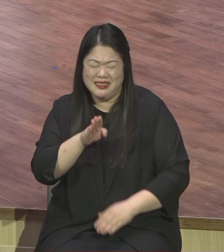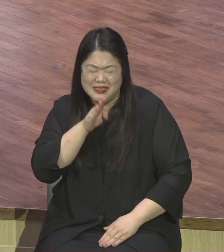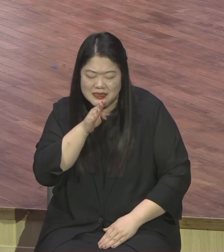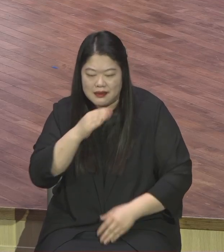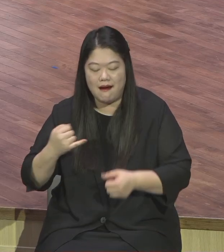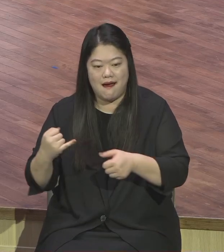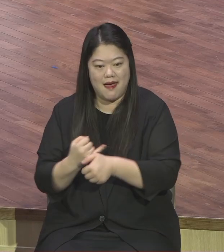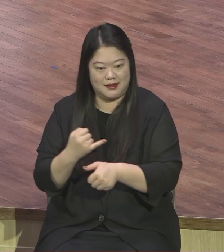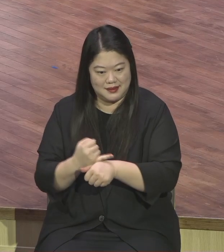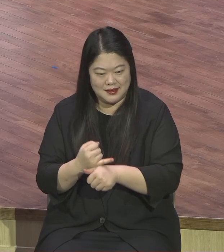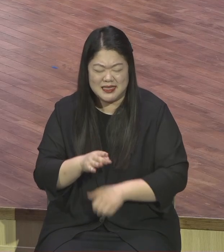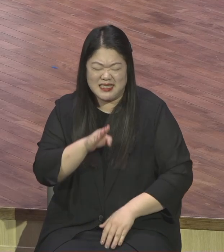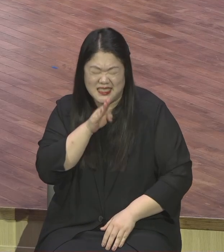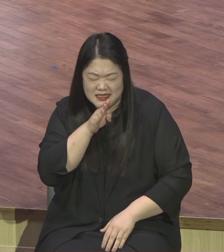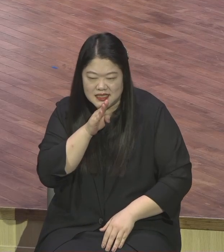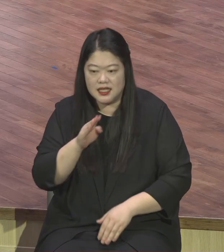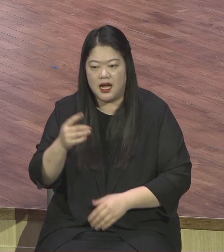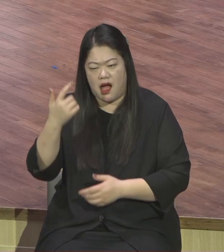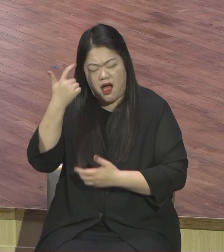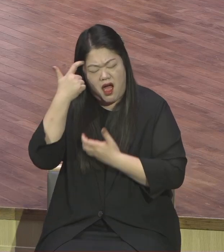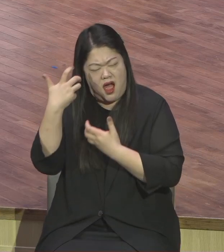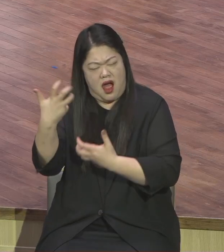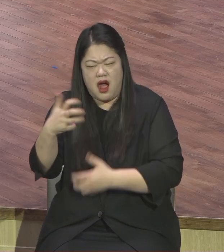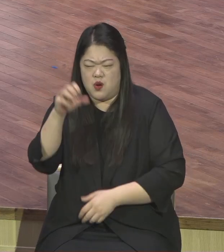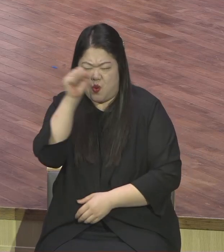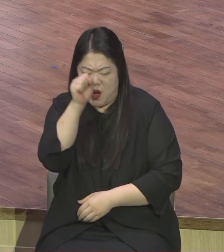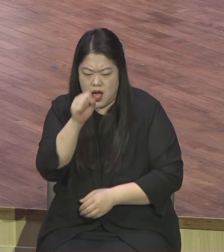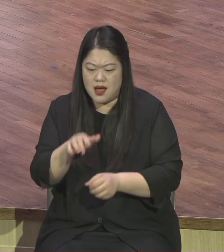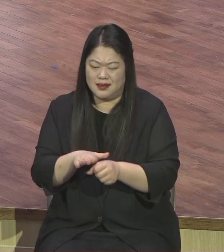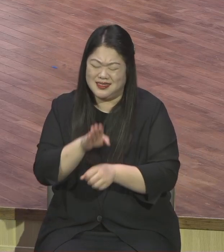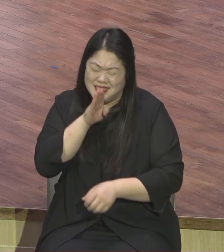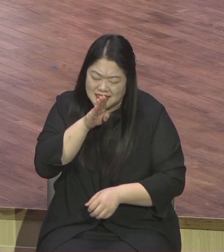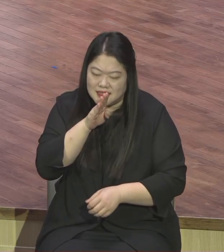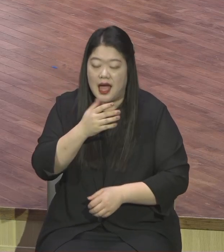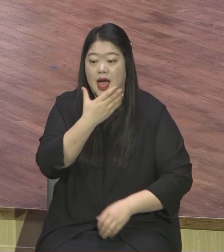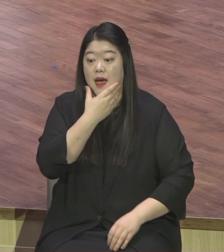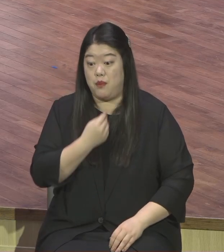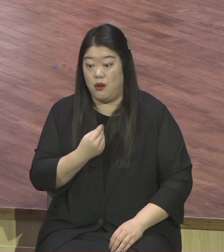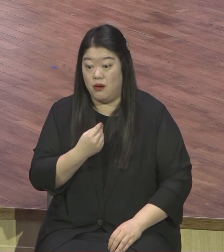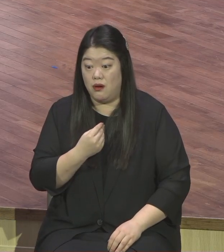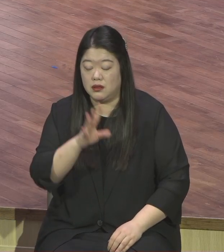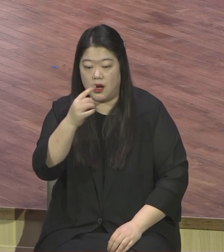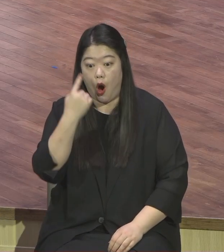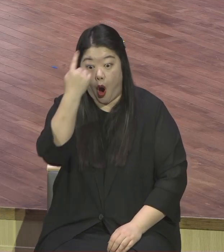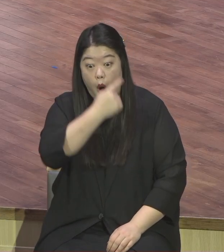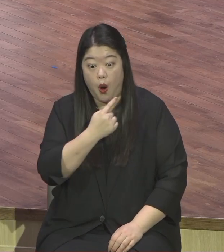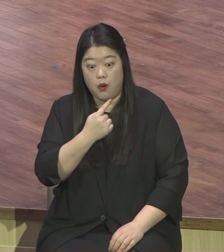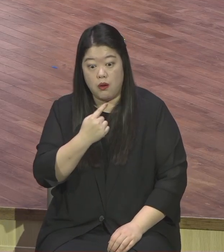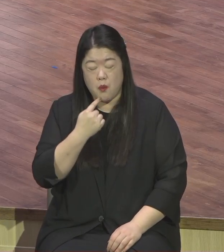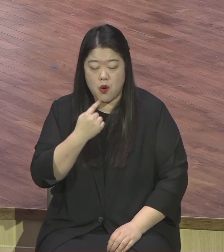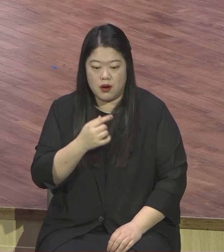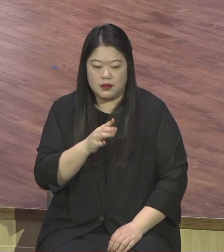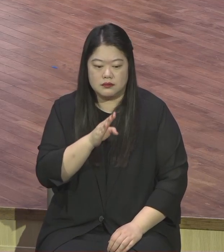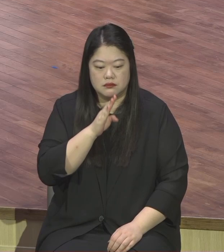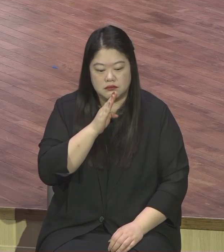진짜 팬을 찐팬이라, 진짜 행복을 찐행복이라, 그렇게 표현을